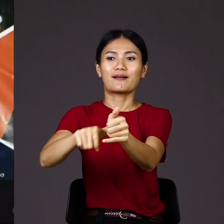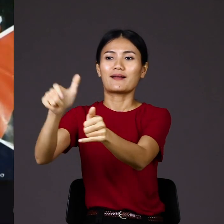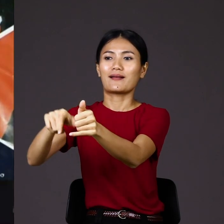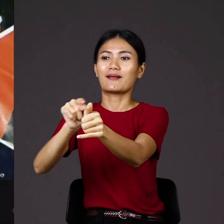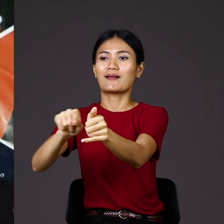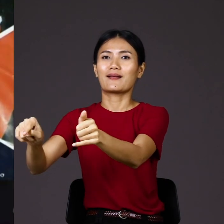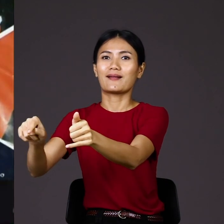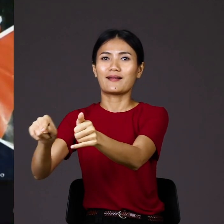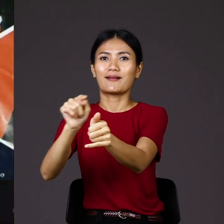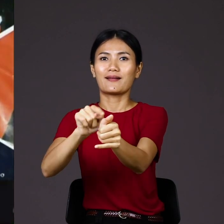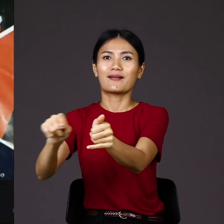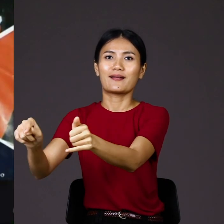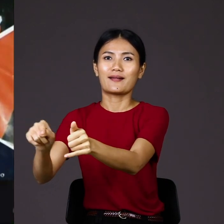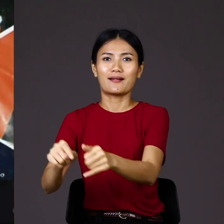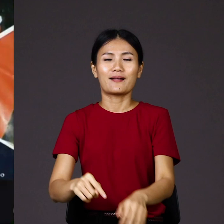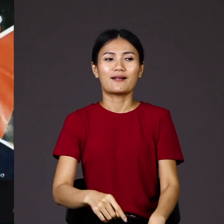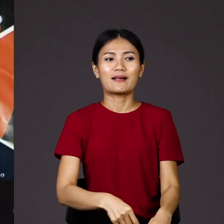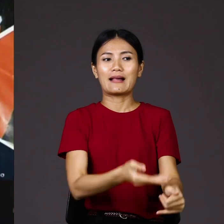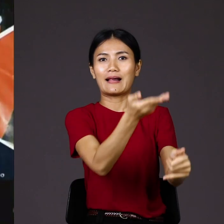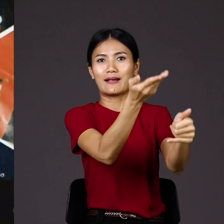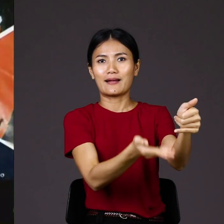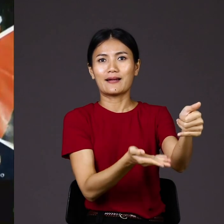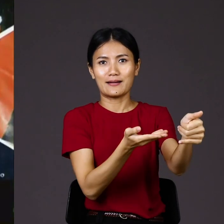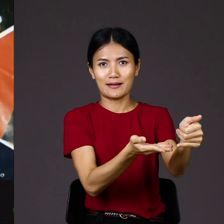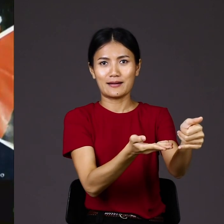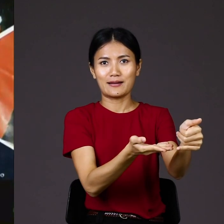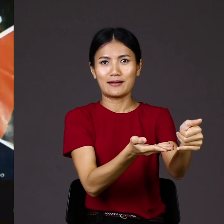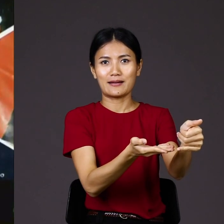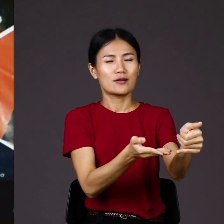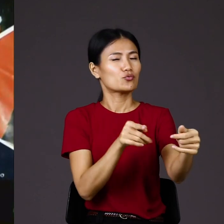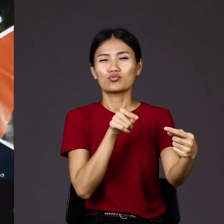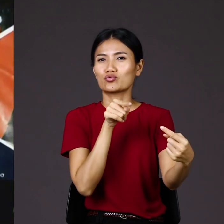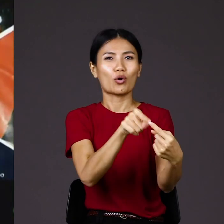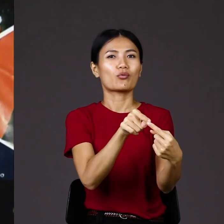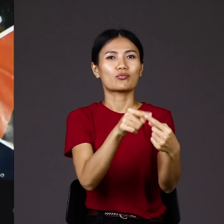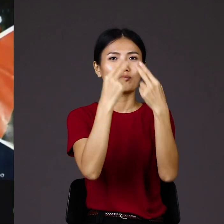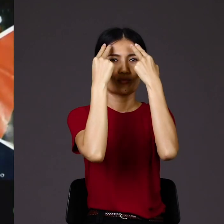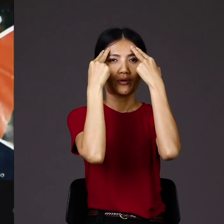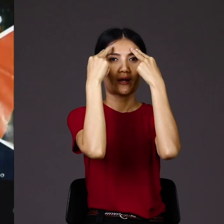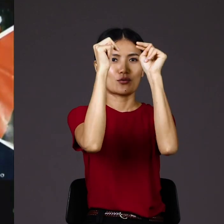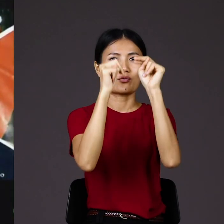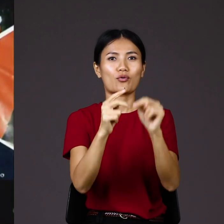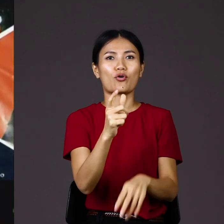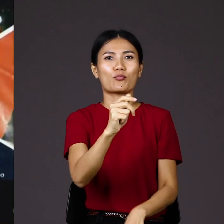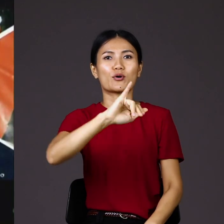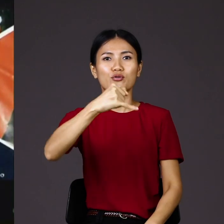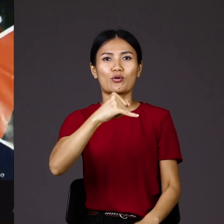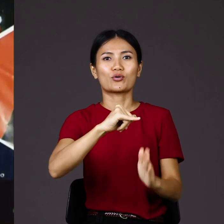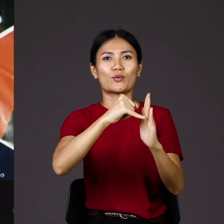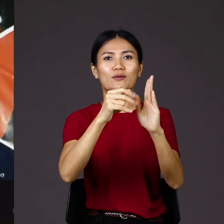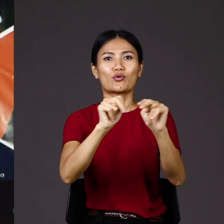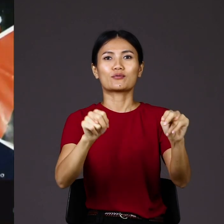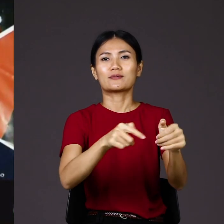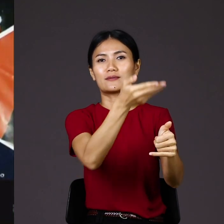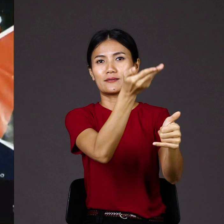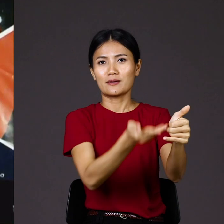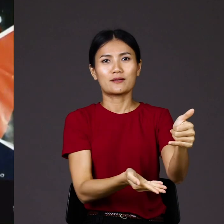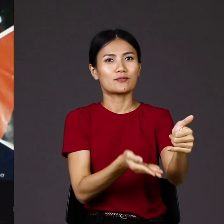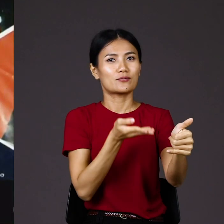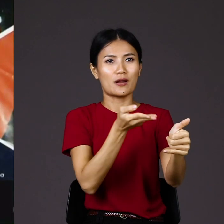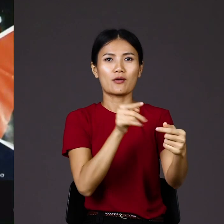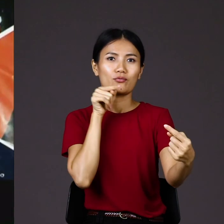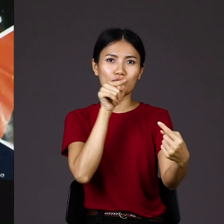ฉพาะคุณสมบัติอย่างเดียวไม่ต้องพูดถึงจุดยืนทางการเมืองนี่คือคนที่มีคุณสมบัติเหมาะสมที่สุดที่จะมานำนน